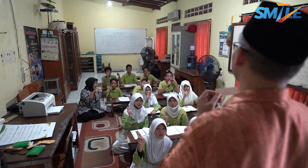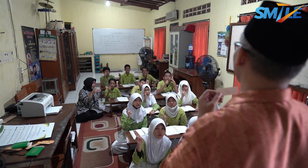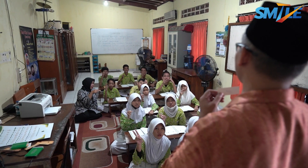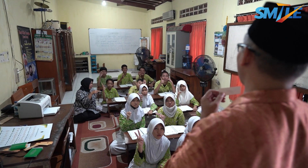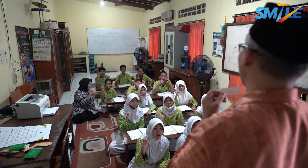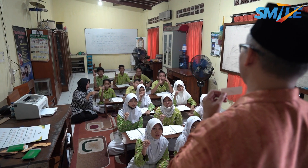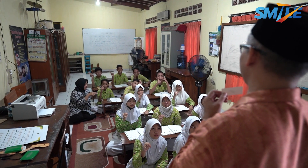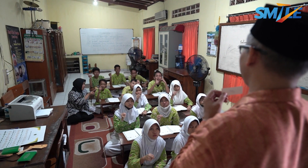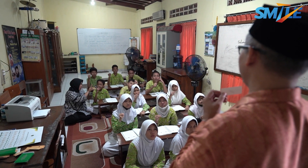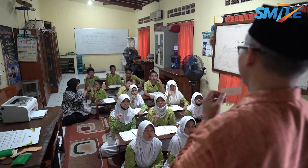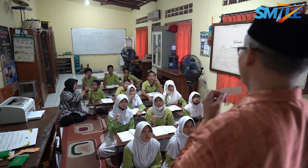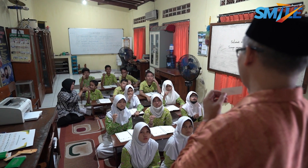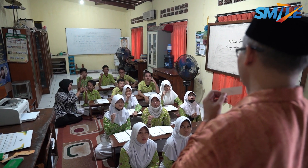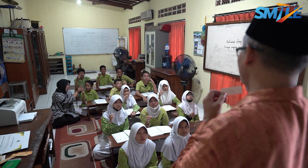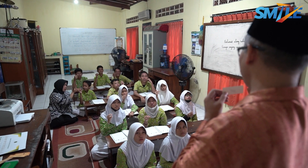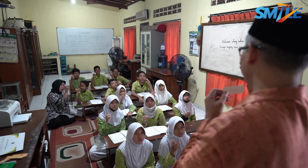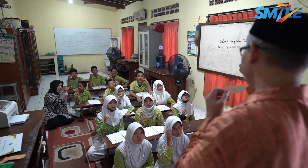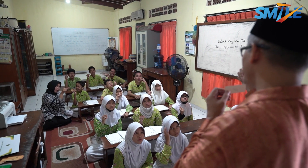mendapatkan Mushaf Al-Quran Isyarat Wakaf.